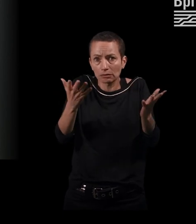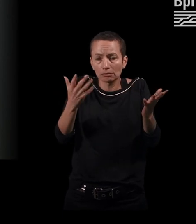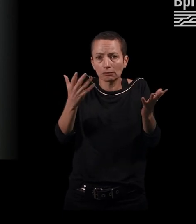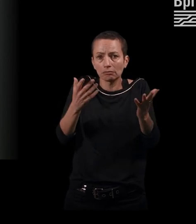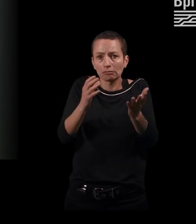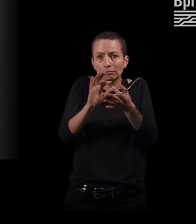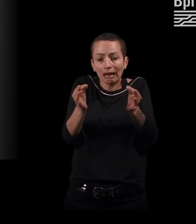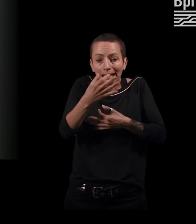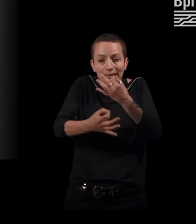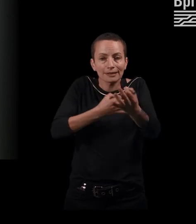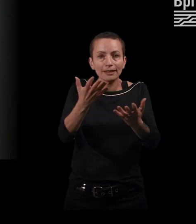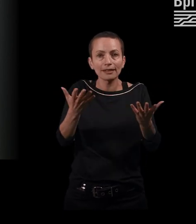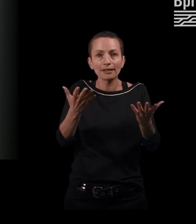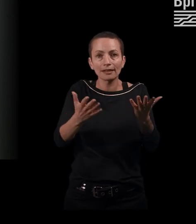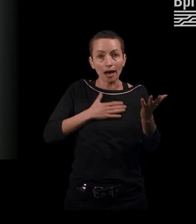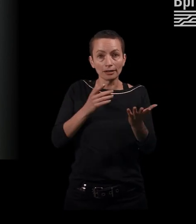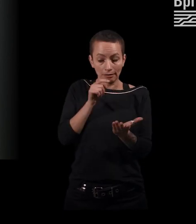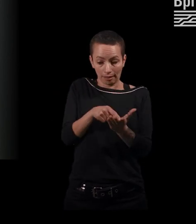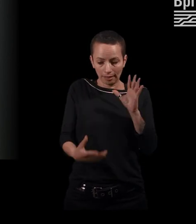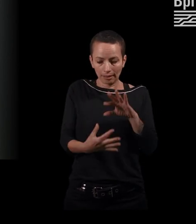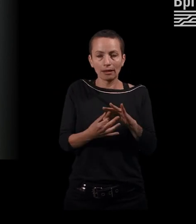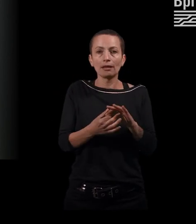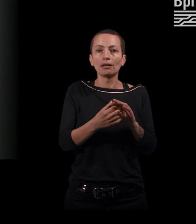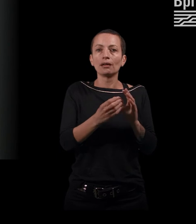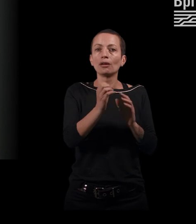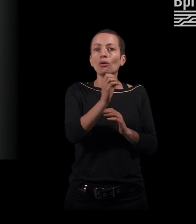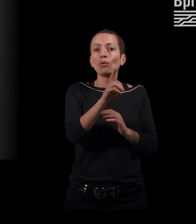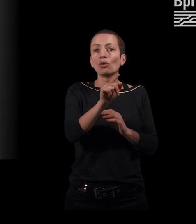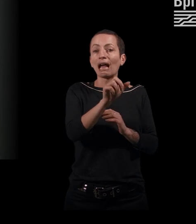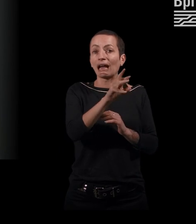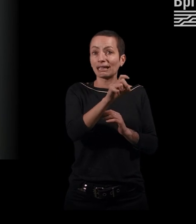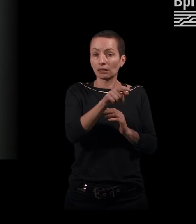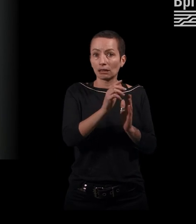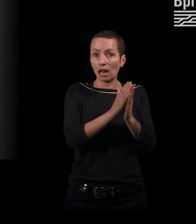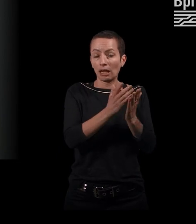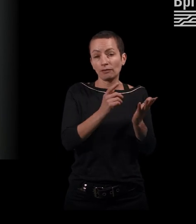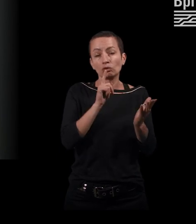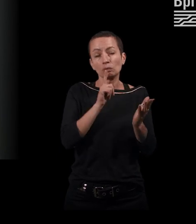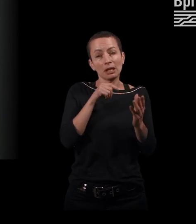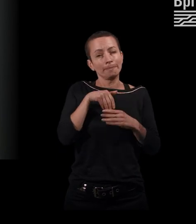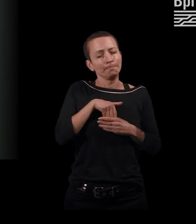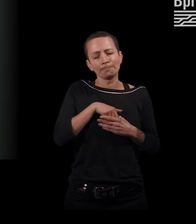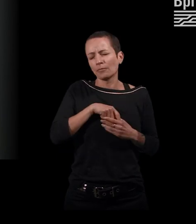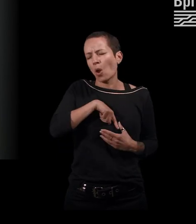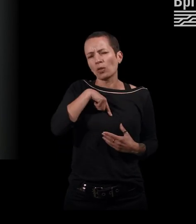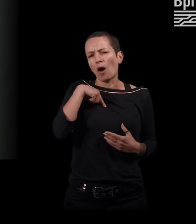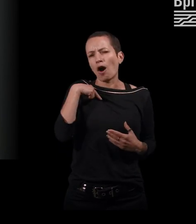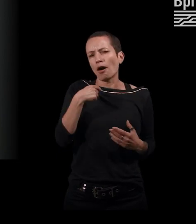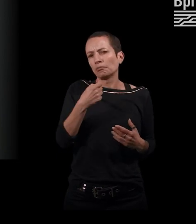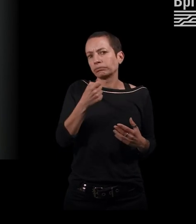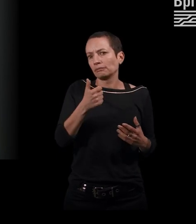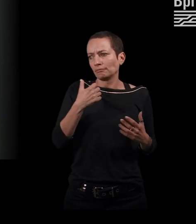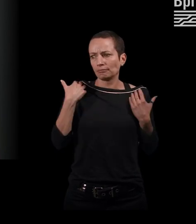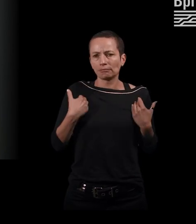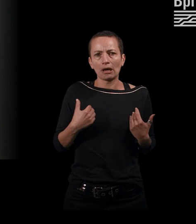ou un récit. Le Ougarit, c'est un livre que je mûris depuis très longtemps, depuis presque